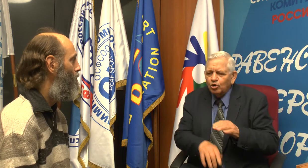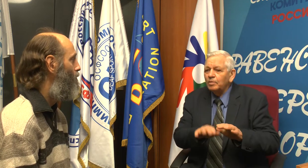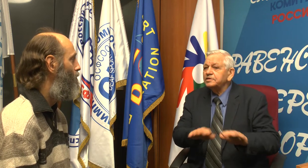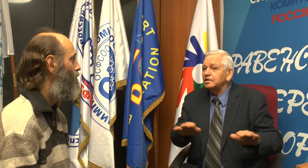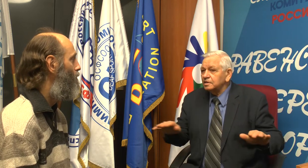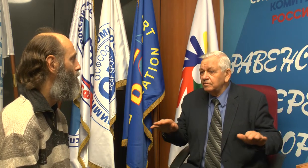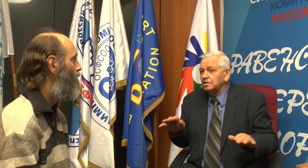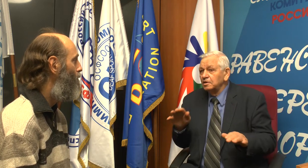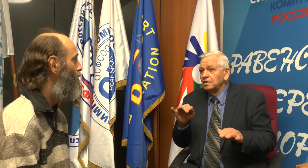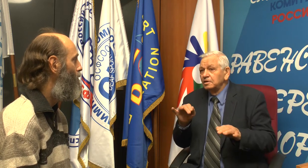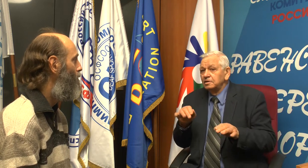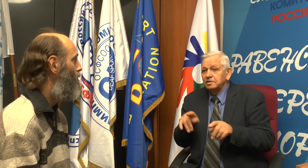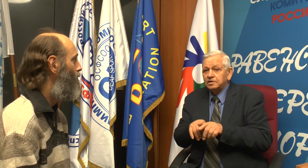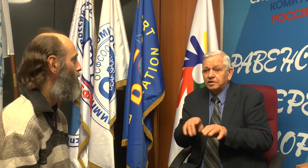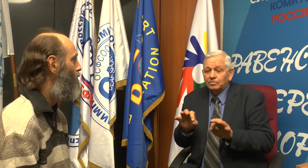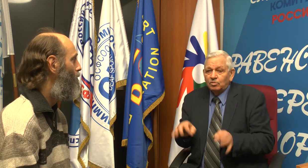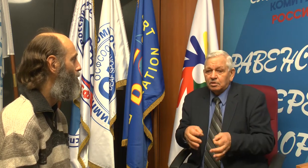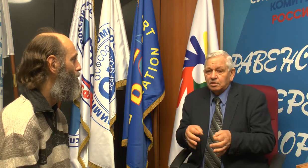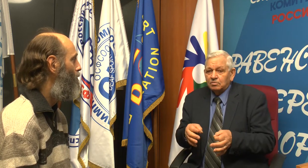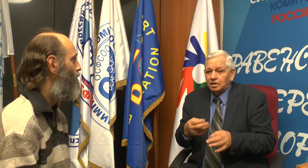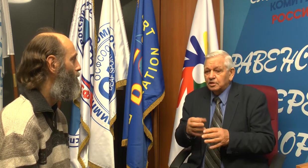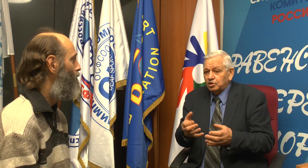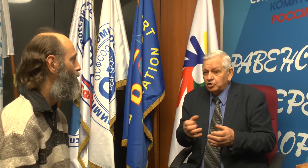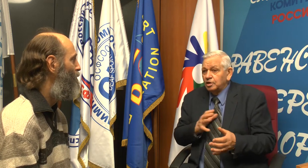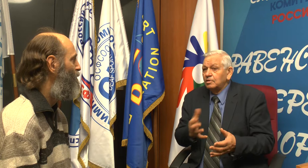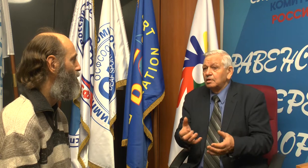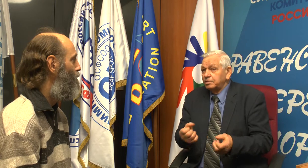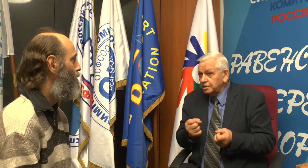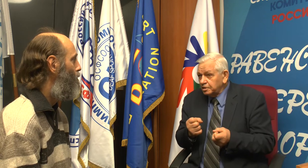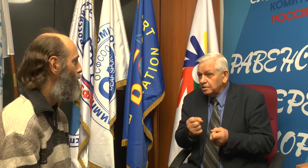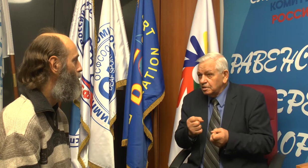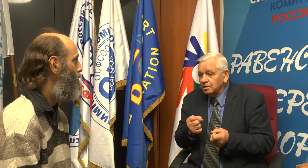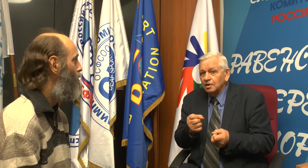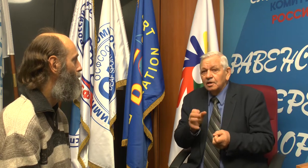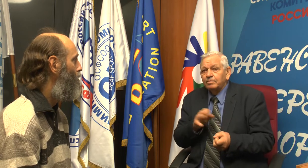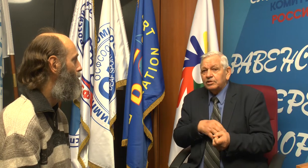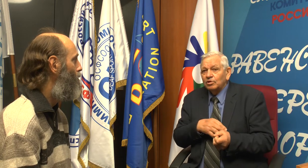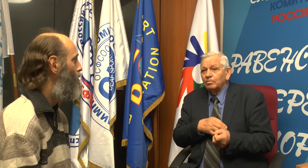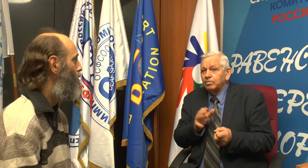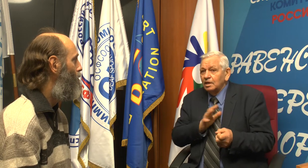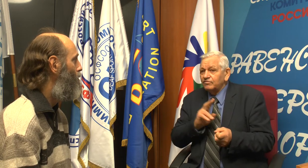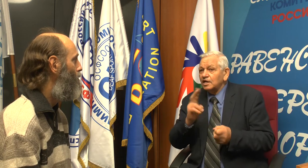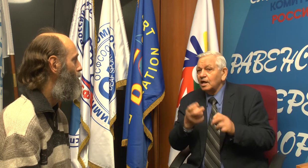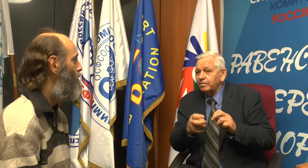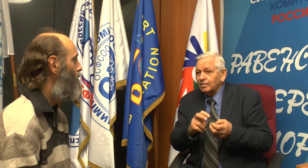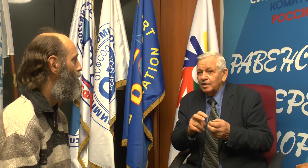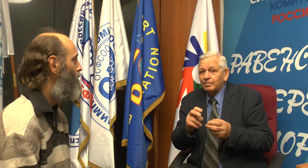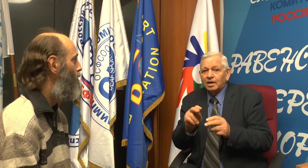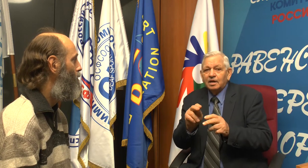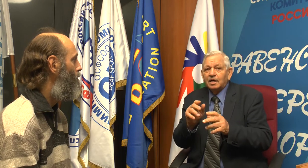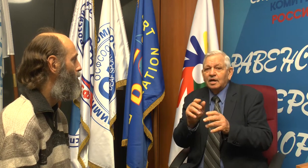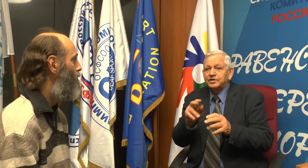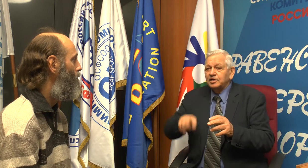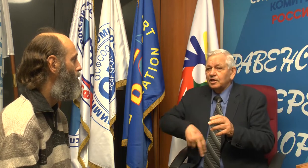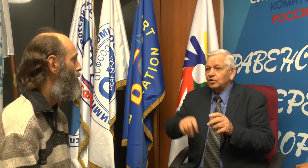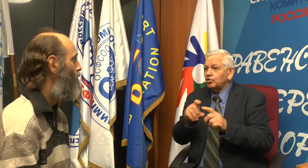в глубоком детстве. И таким образом это решение было принято. Потом была вторая проблема. Директор